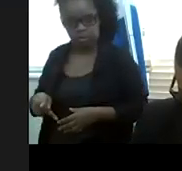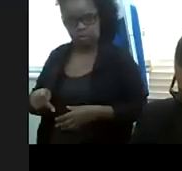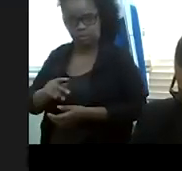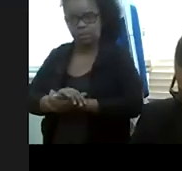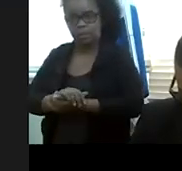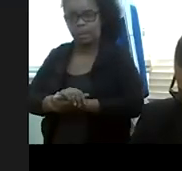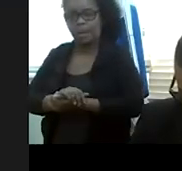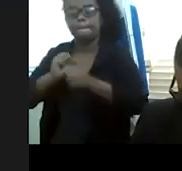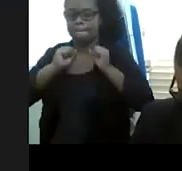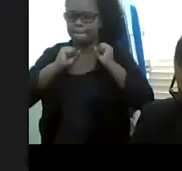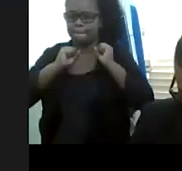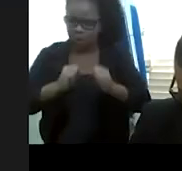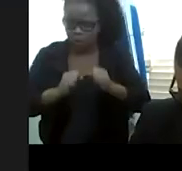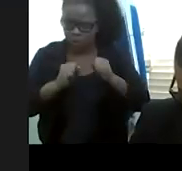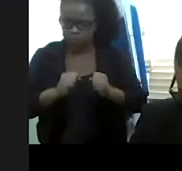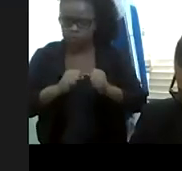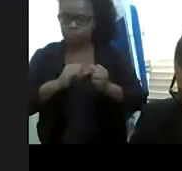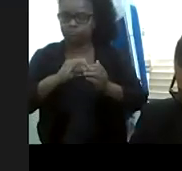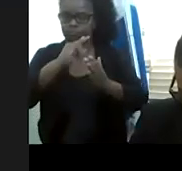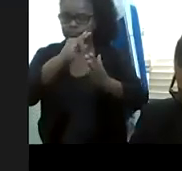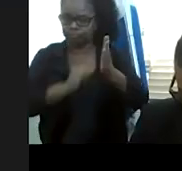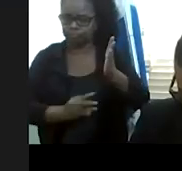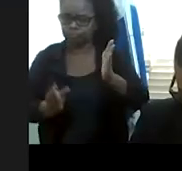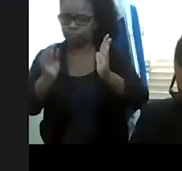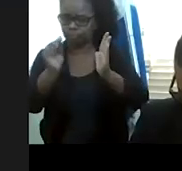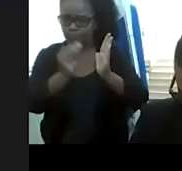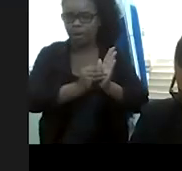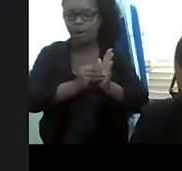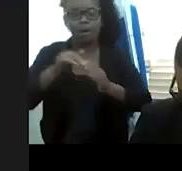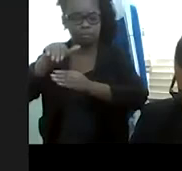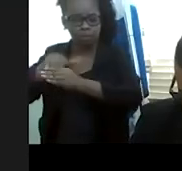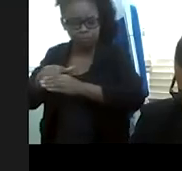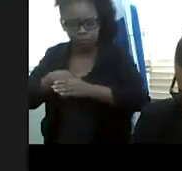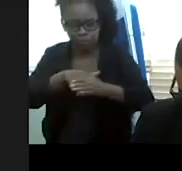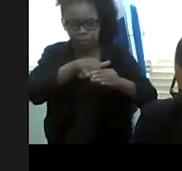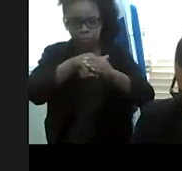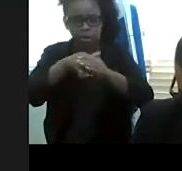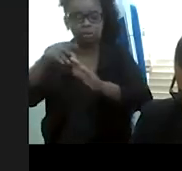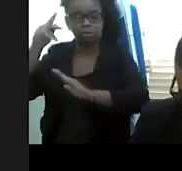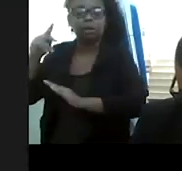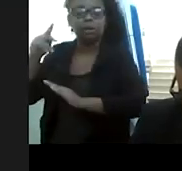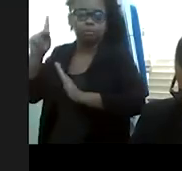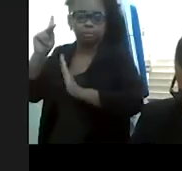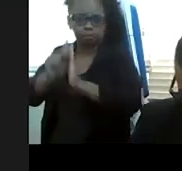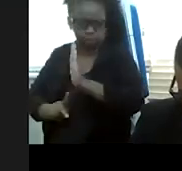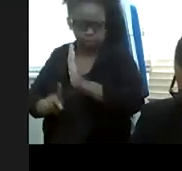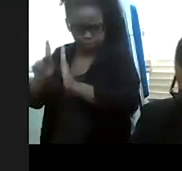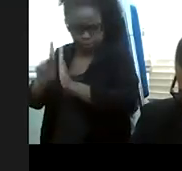possa estar colocando em pauta a votação desse projeto de